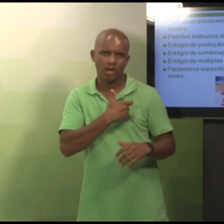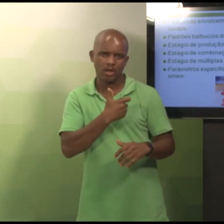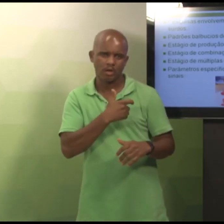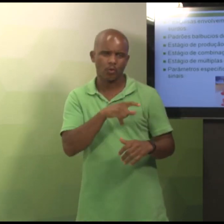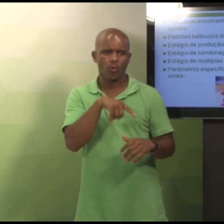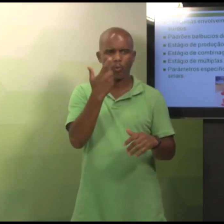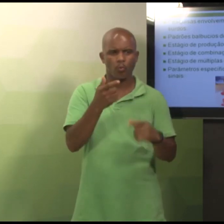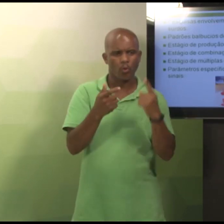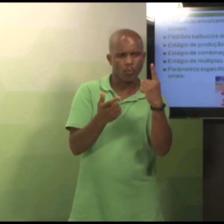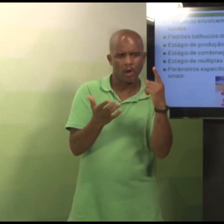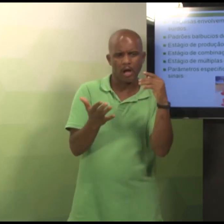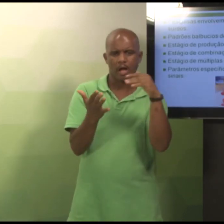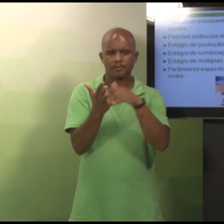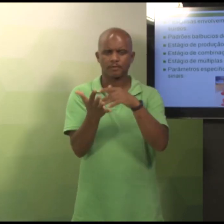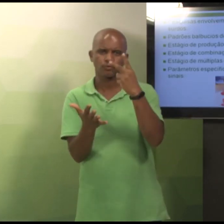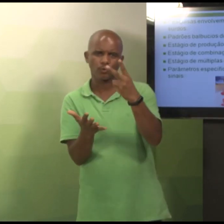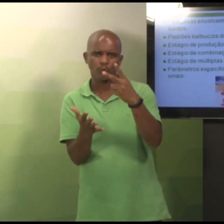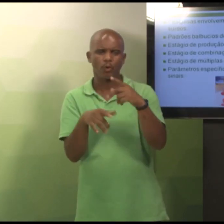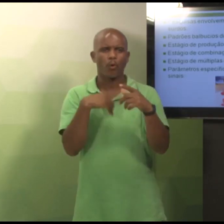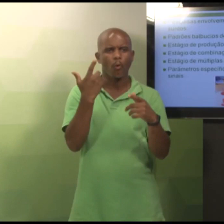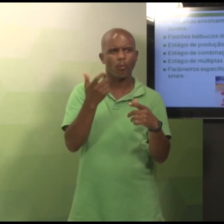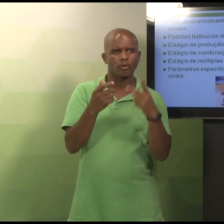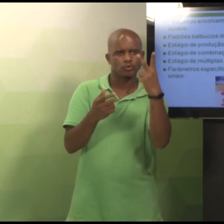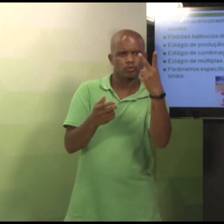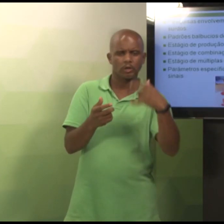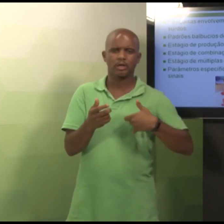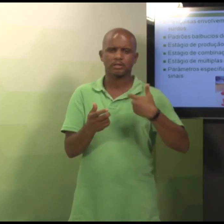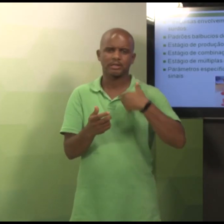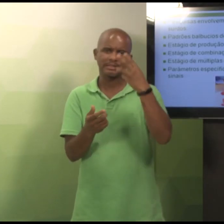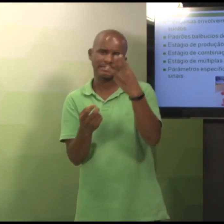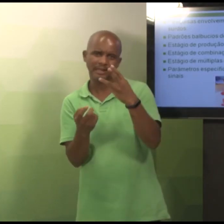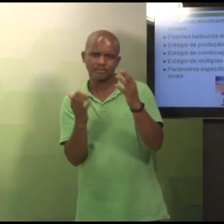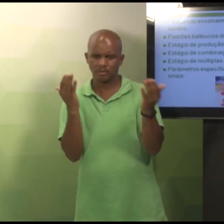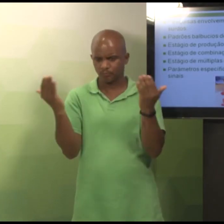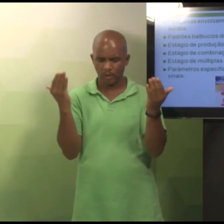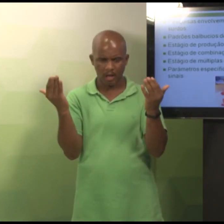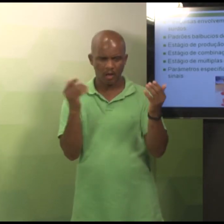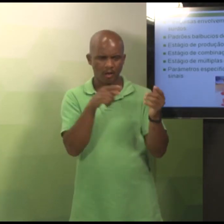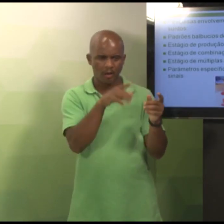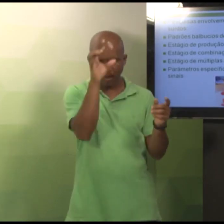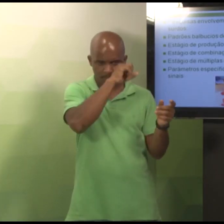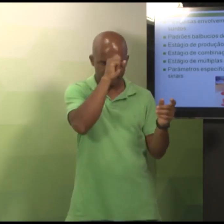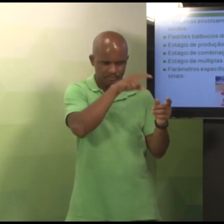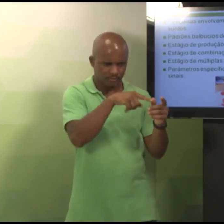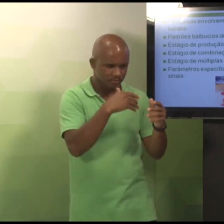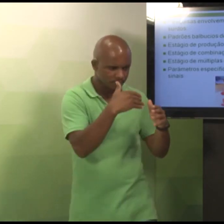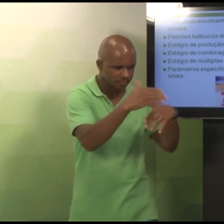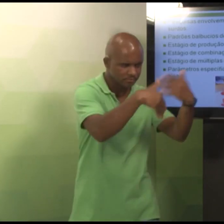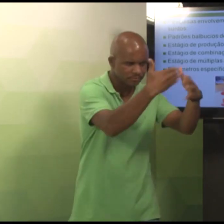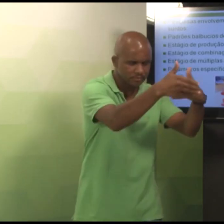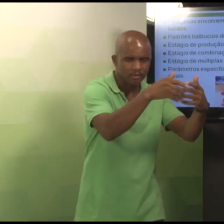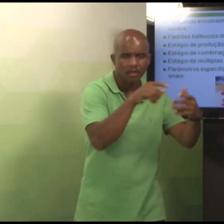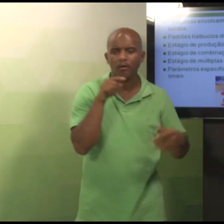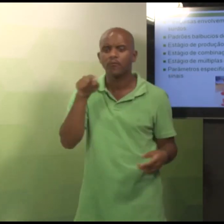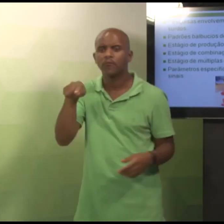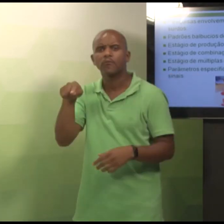na faixa etária de 0 a 1 ano, ou de 1 a 2, ou de 2 anos a